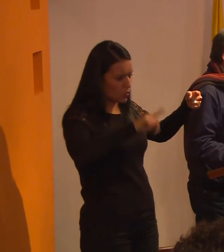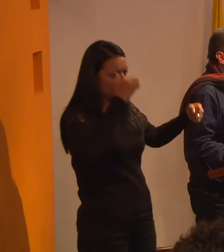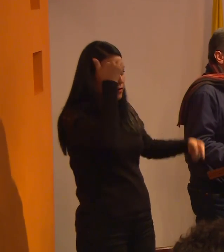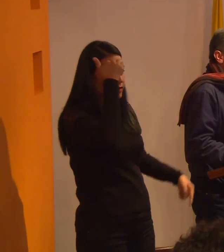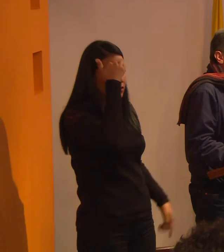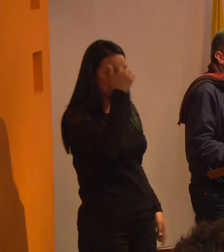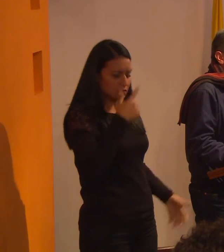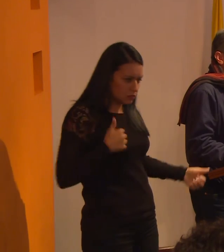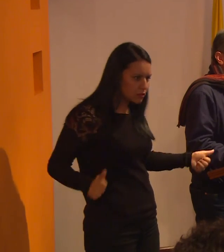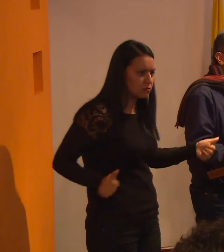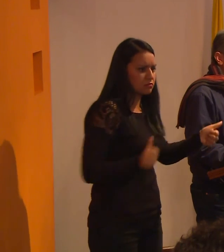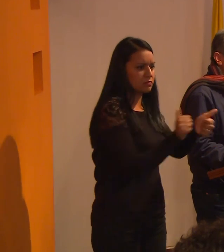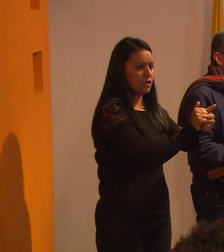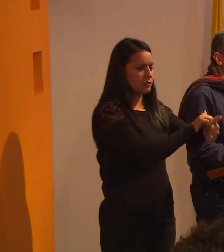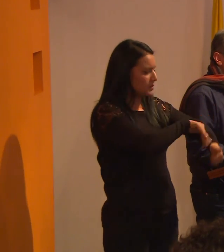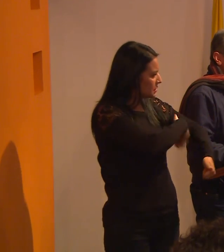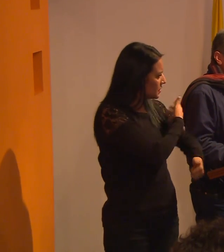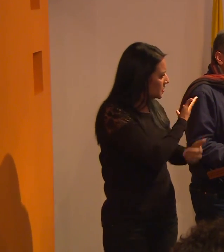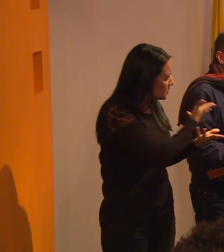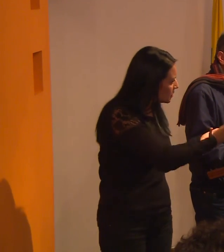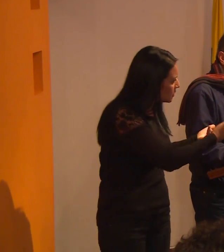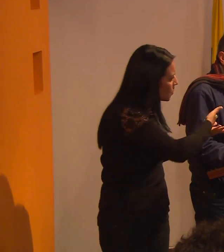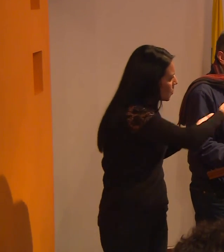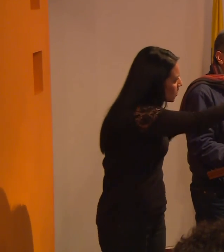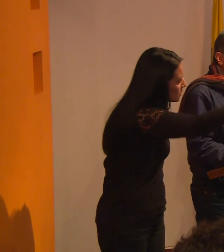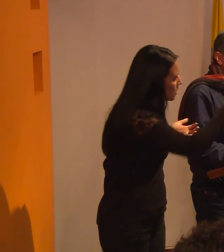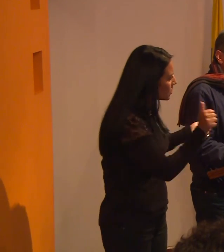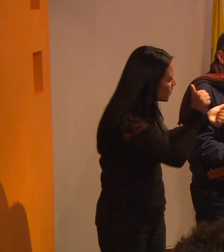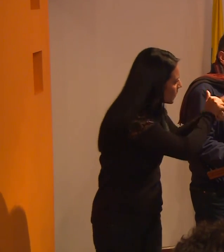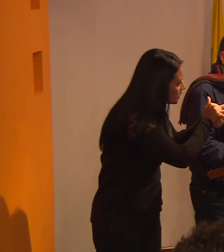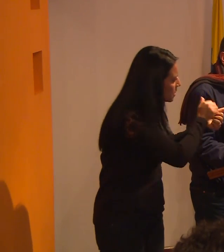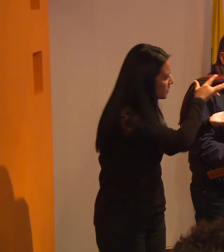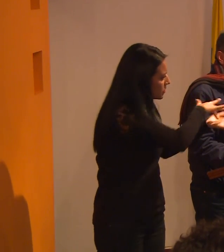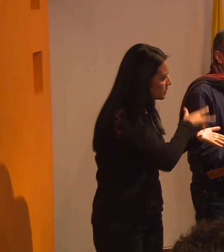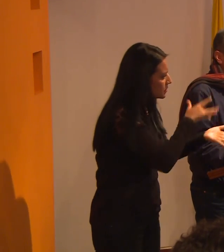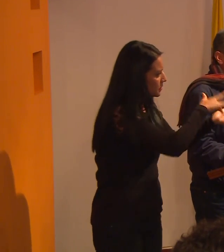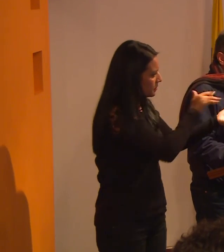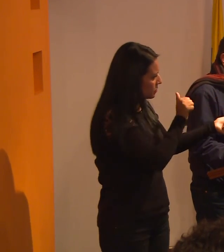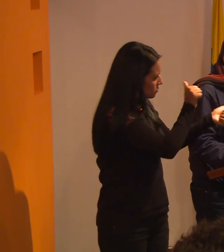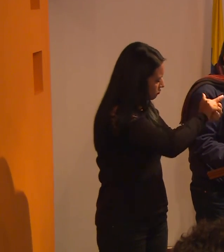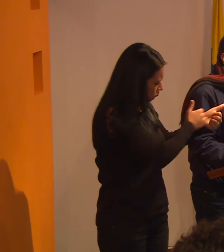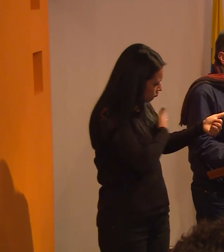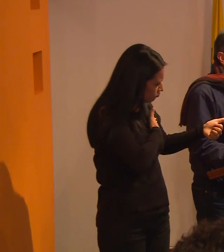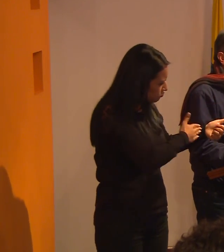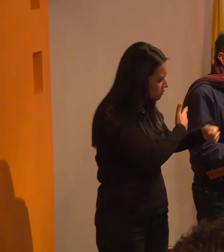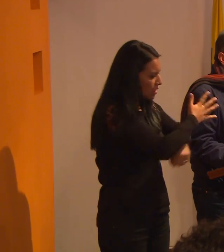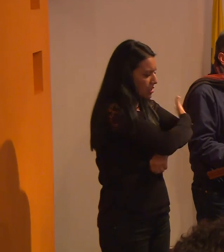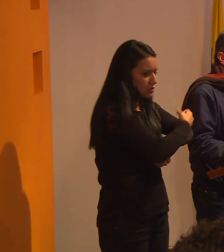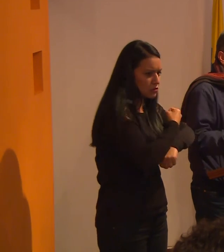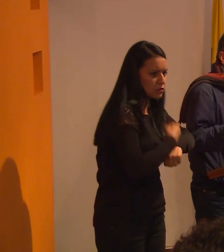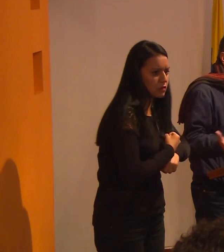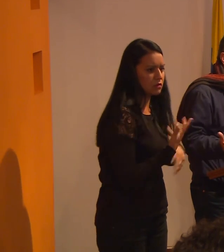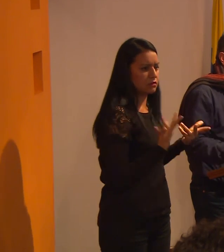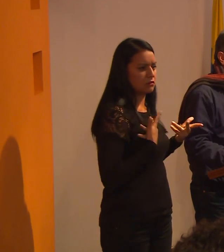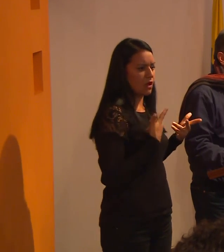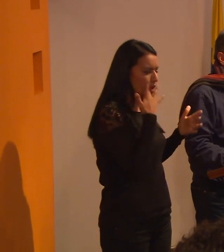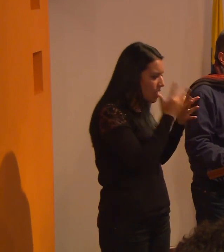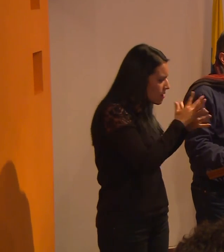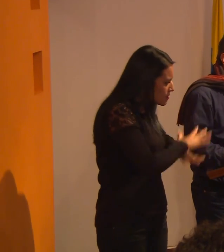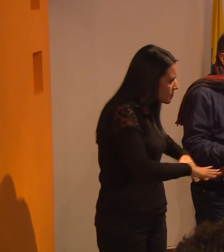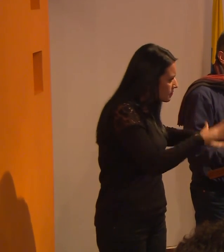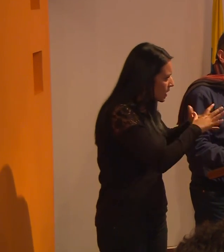qué no acompañar a esta administración que ha hecho gestos de participación, de gestión, de